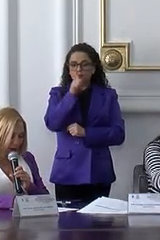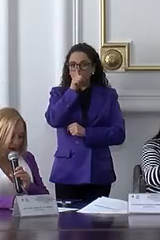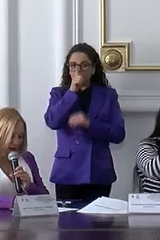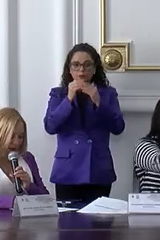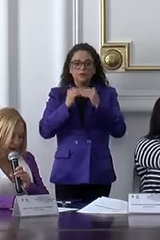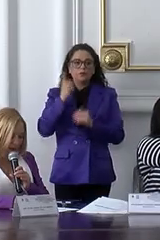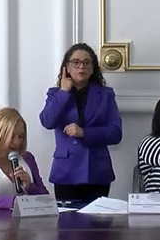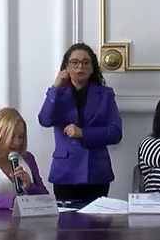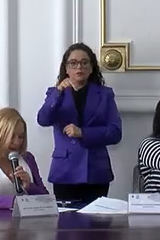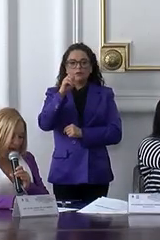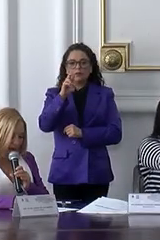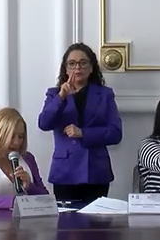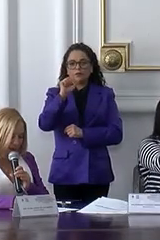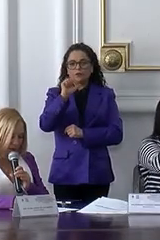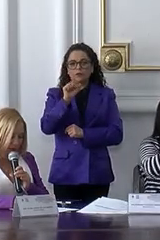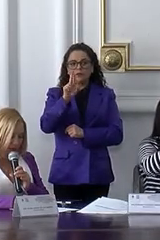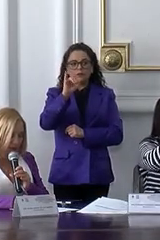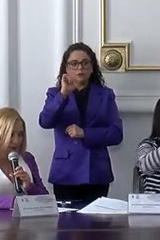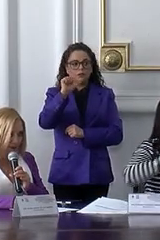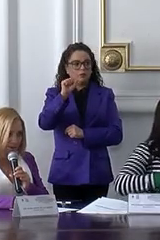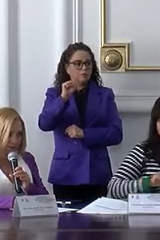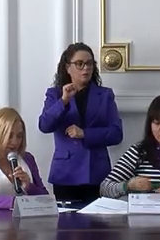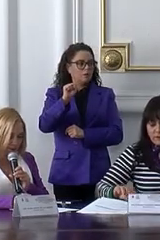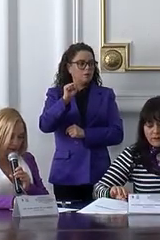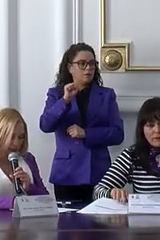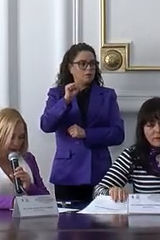Diputada Nora del Carmen Bárbara Arias Contreras.